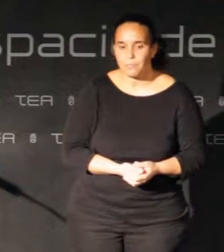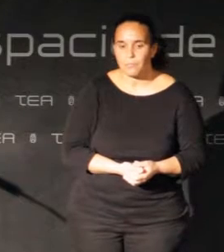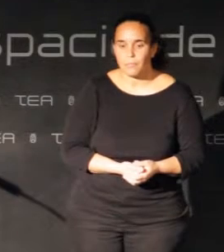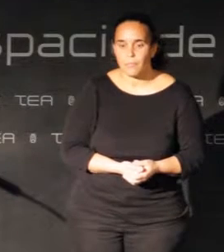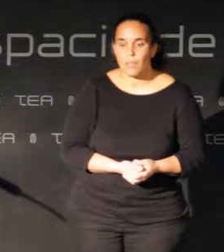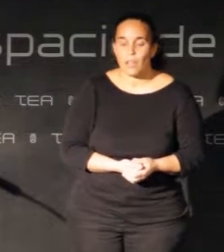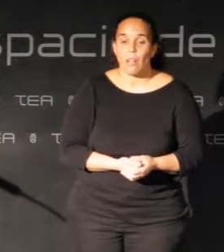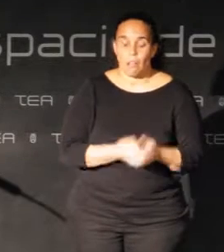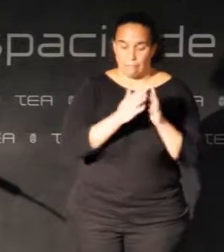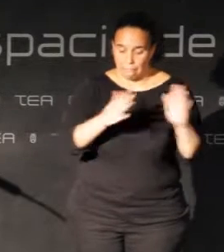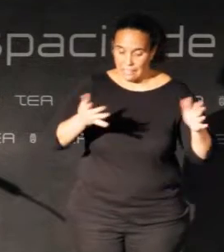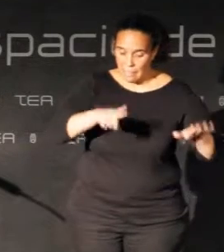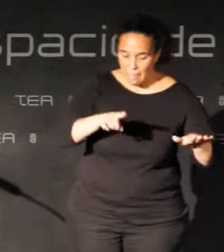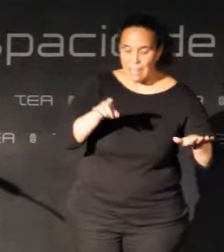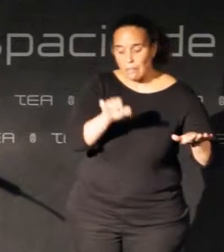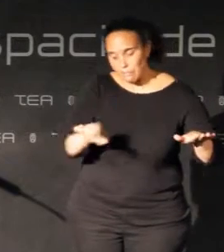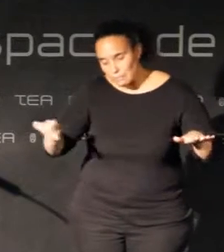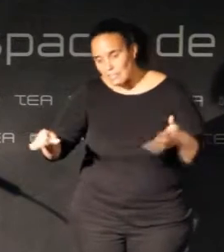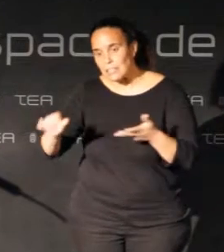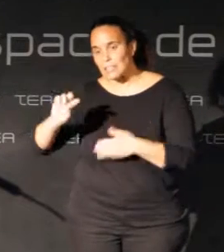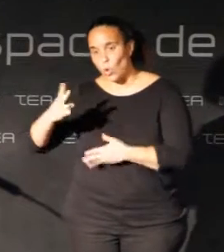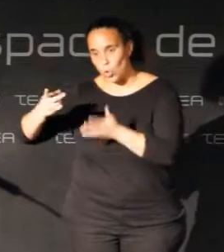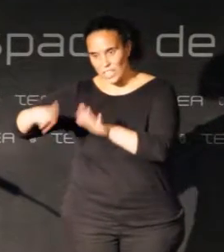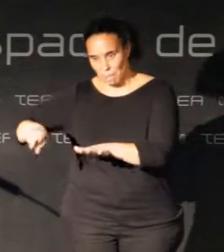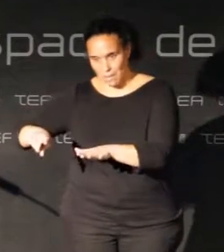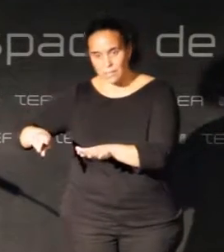Para el segundo semestre del año tenemos programado